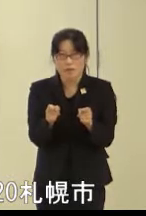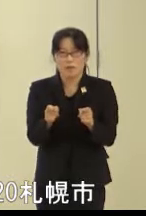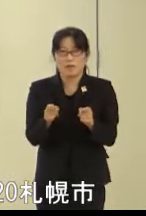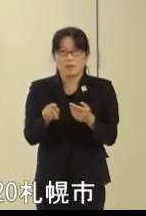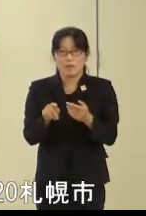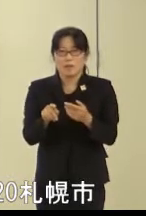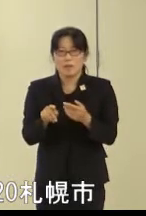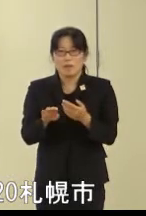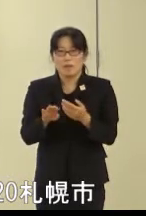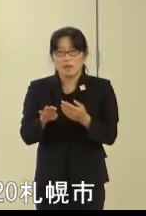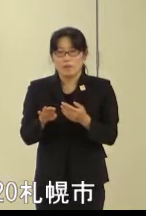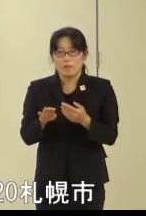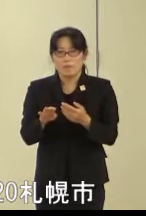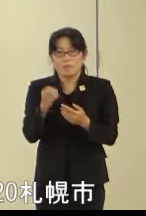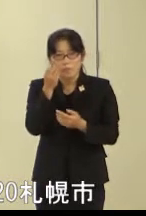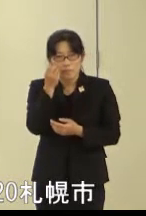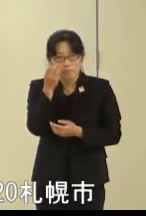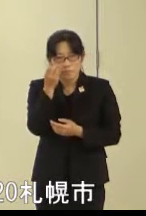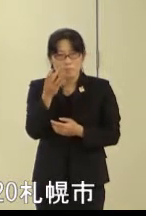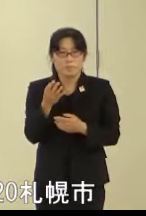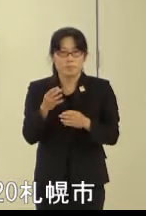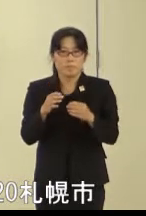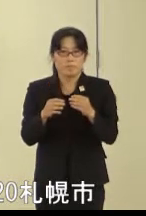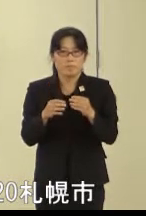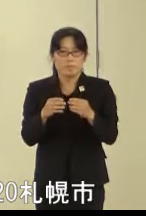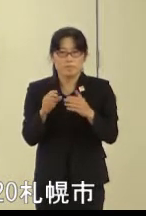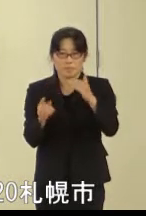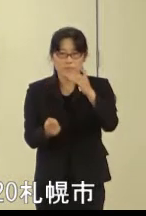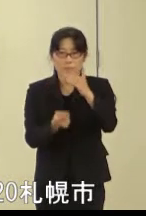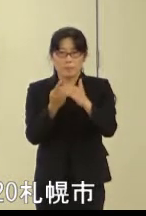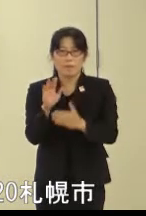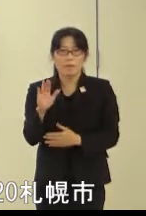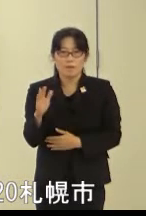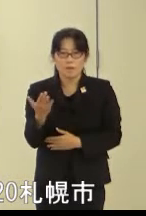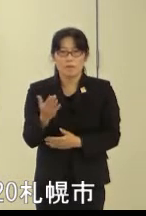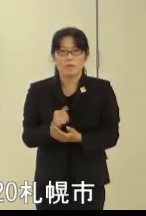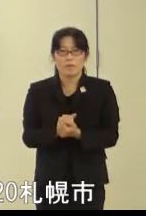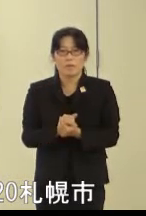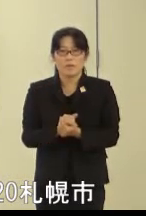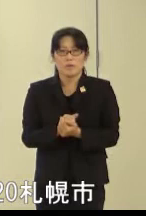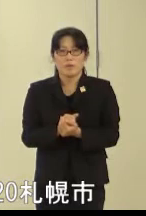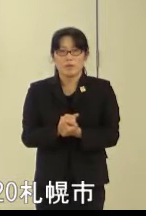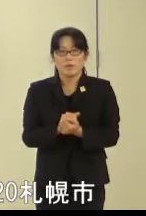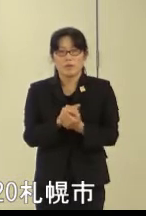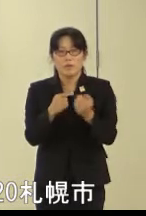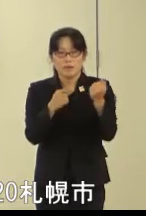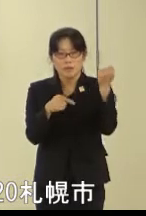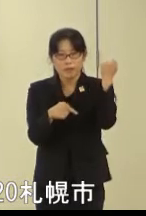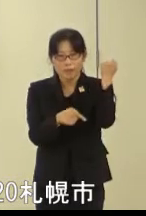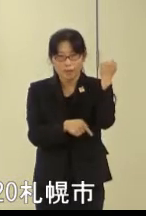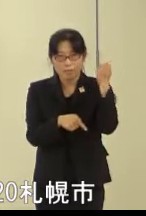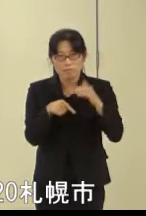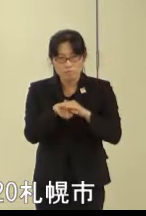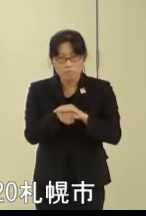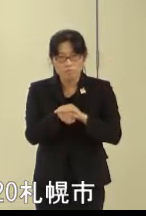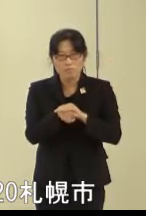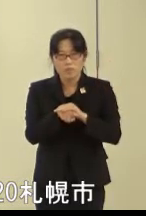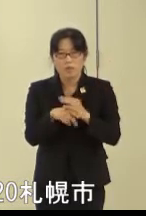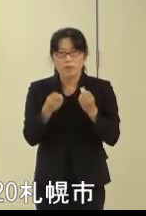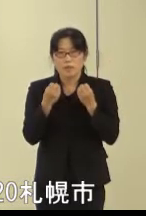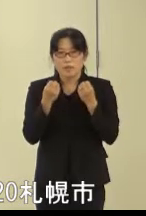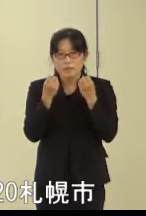なわけでありますけれどもまくまくまさにこの原因であるし方コロナウイルスの感染